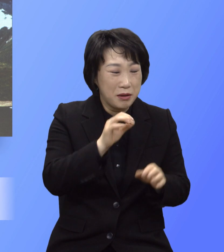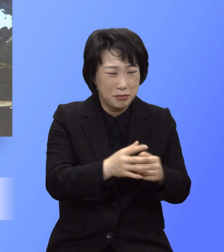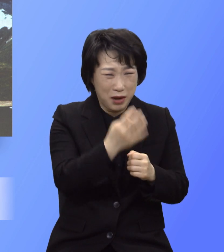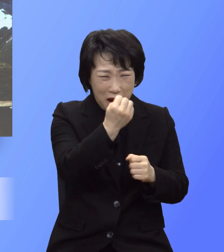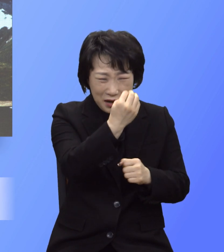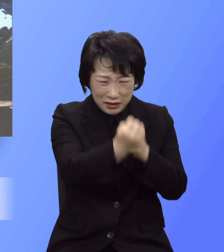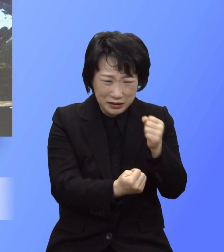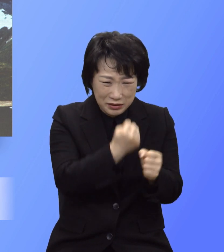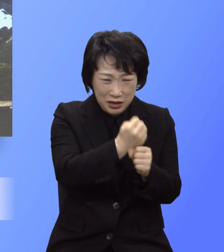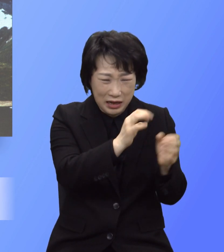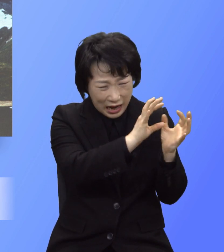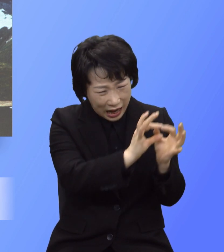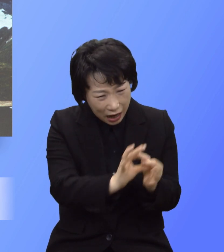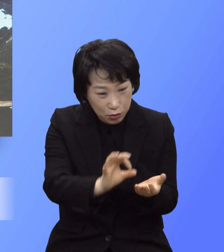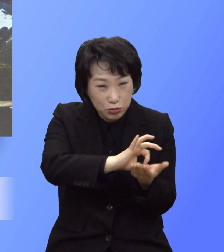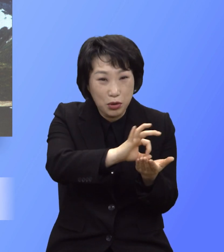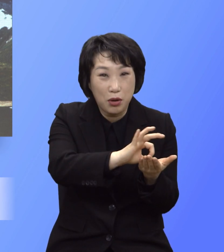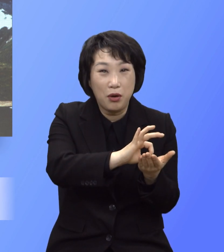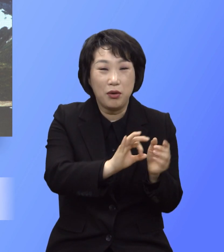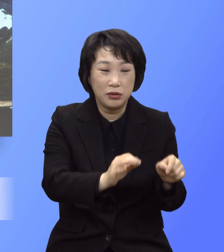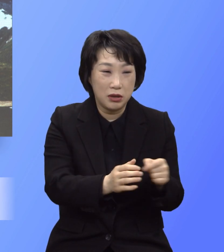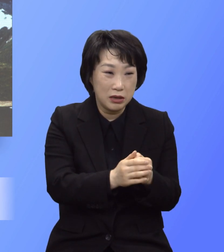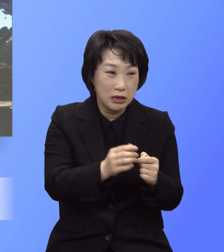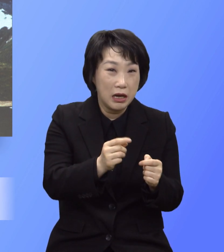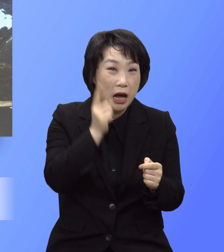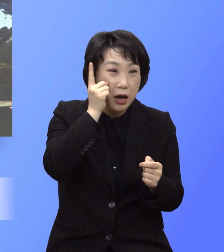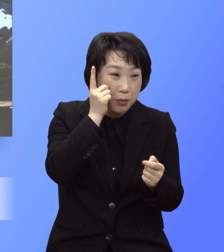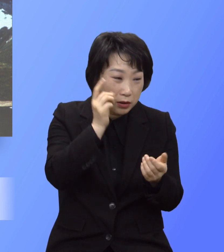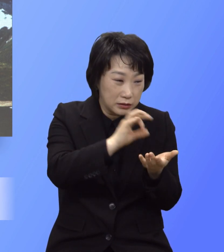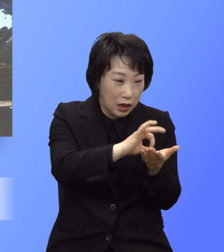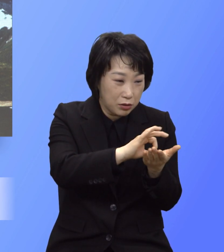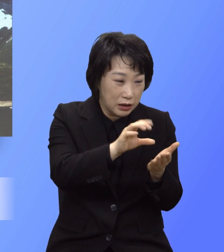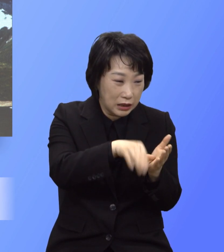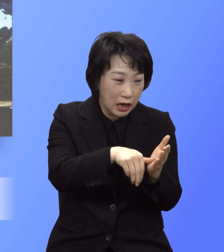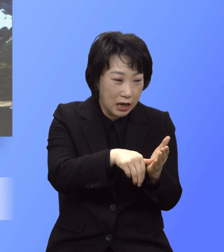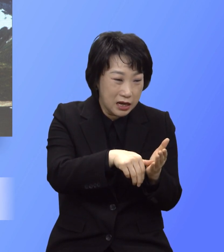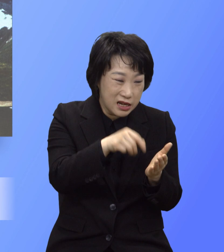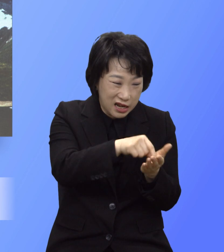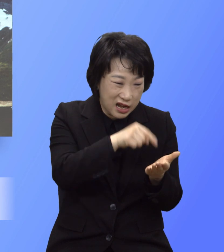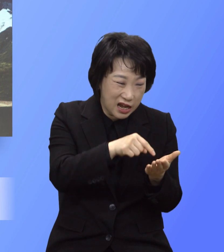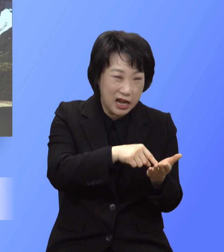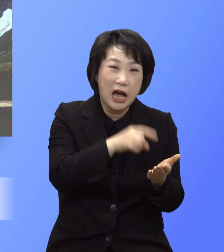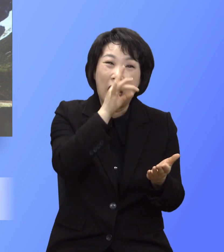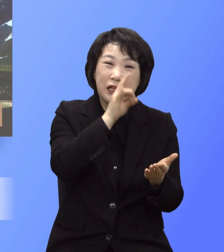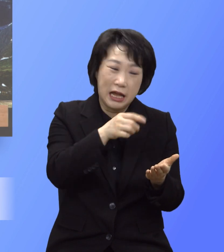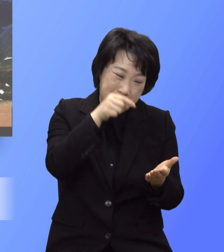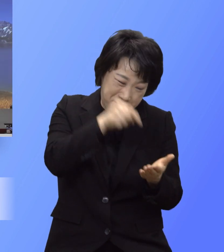몇몇씩 소리가 안 나서 아주 손으로 스마트폰을 때립니다. 소리 나.